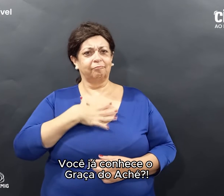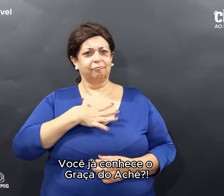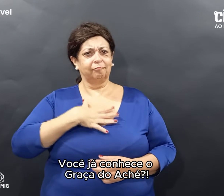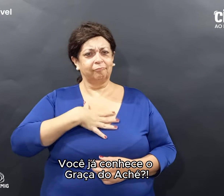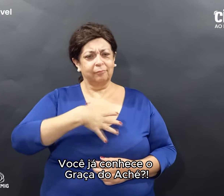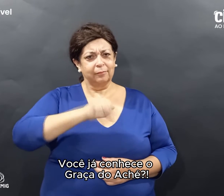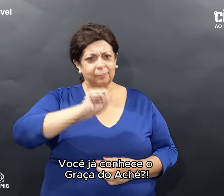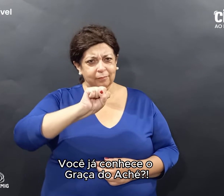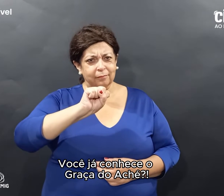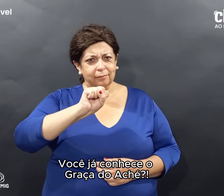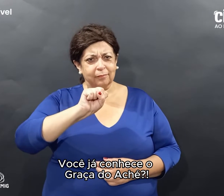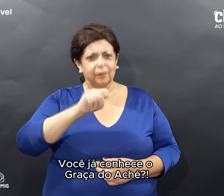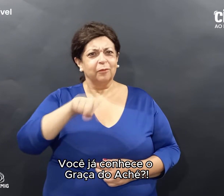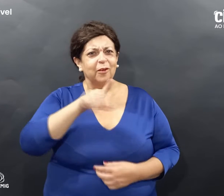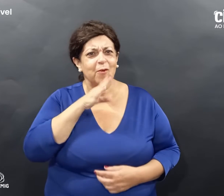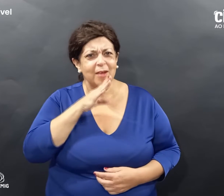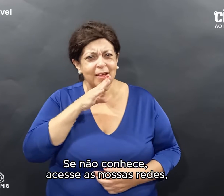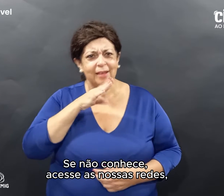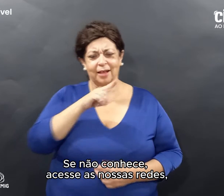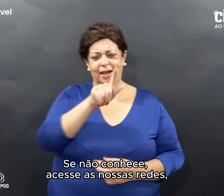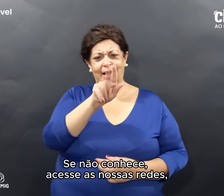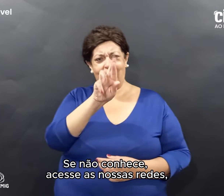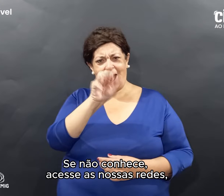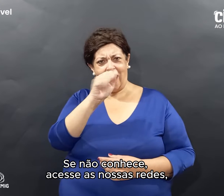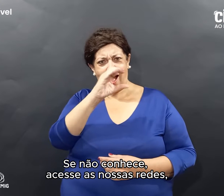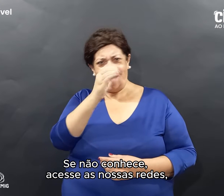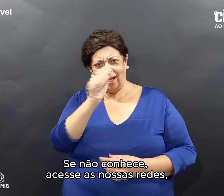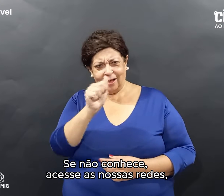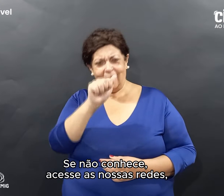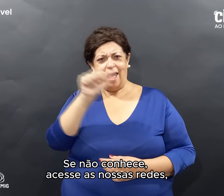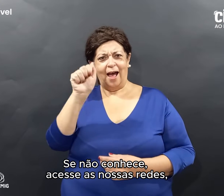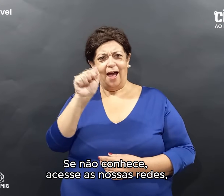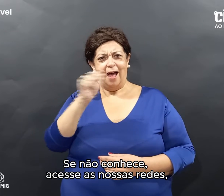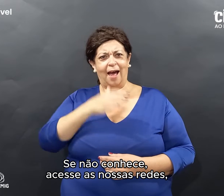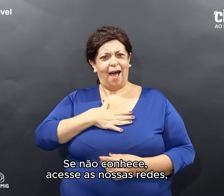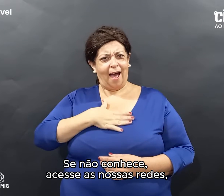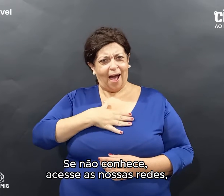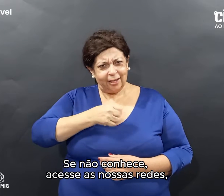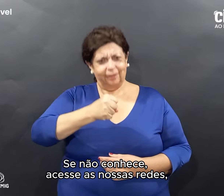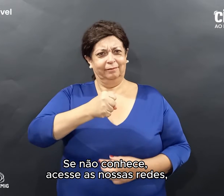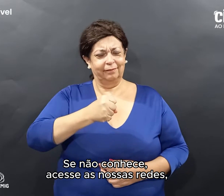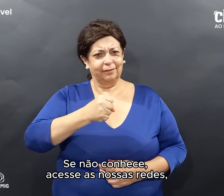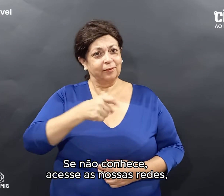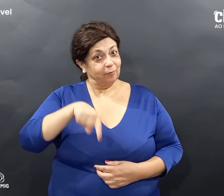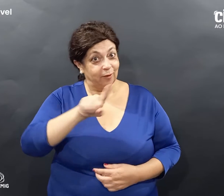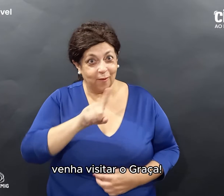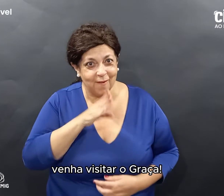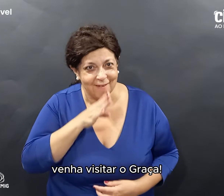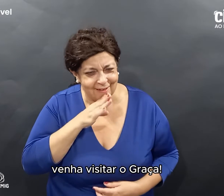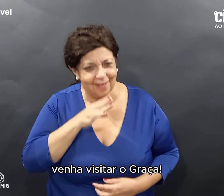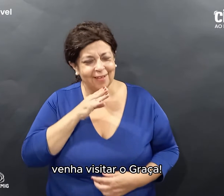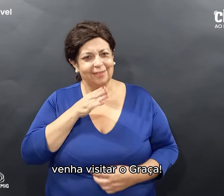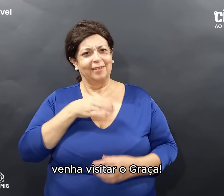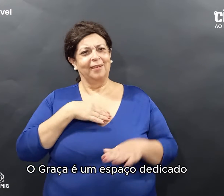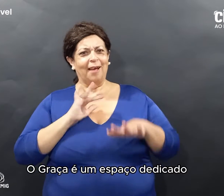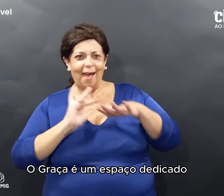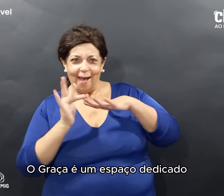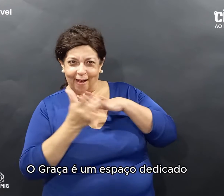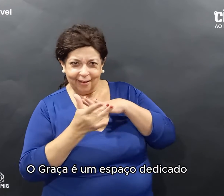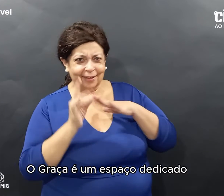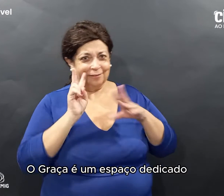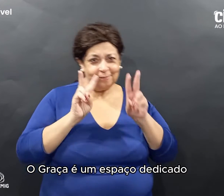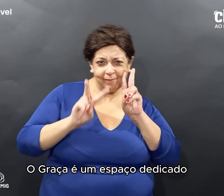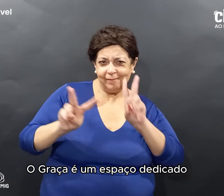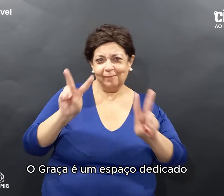conhece. Você já conhece o Graça do Axé? Se não conhece, acesse as nossas redes, venha visitar o Graça. O Graça é